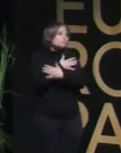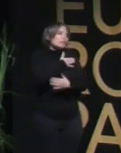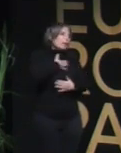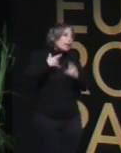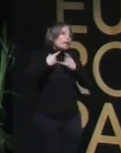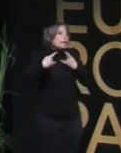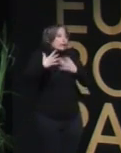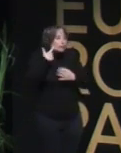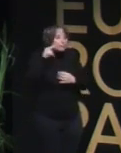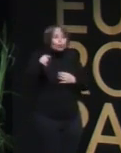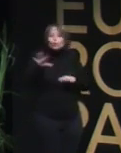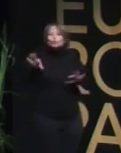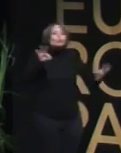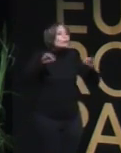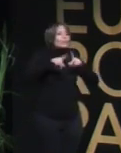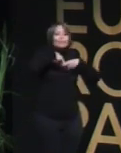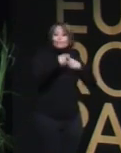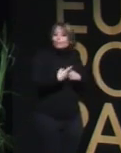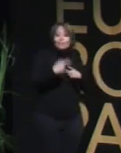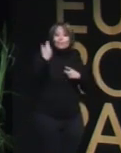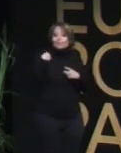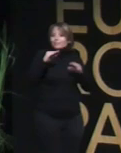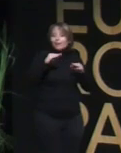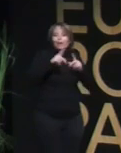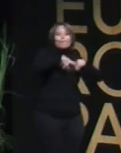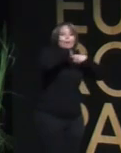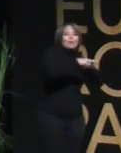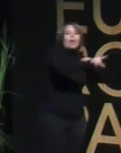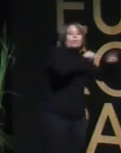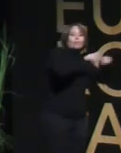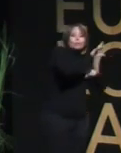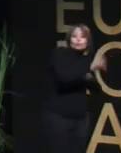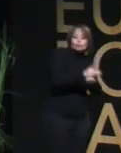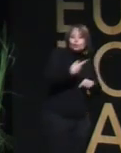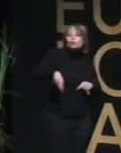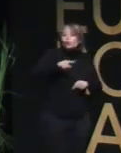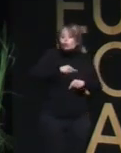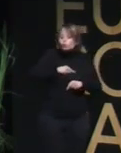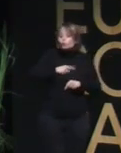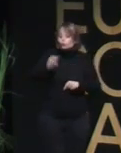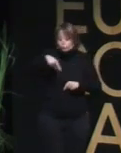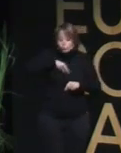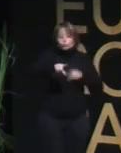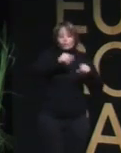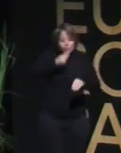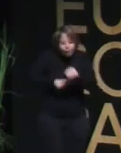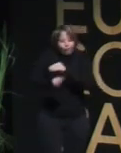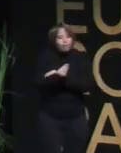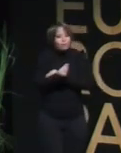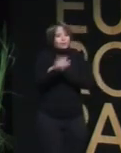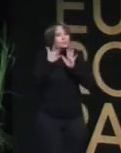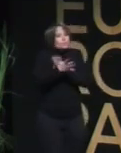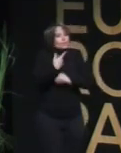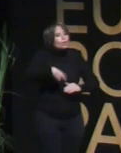¿vale? Pero ellos no eligen la familia. Vienen a una familia que ha decidido que vengan. Nosotros hemos decidido que ellos vengan a nuestra familia. Por lo tanto, nosotros tenemos